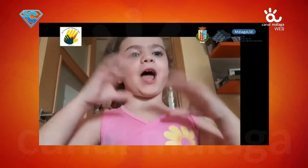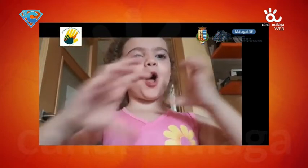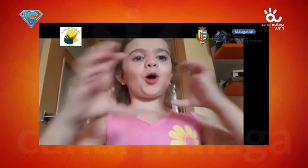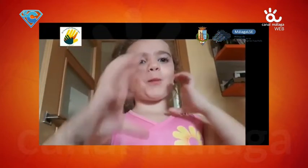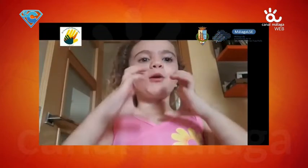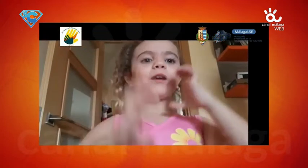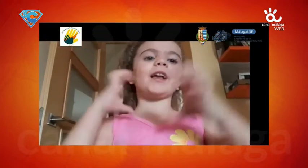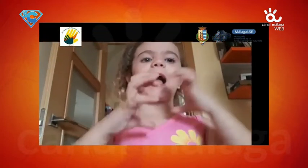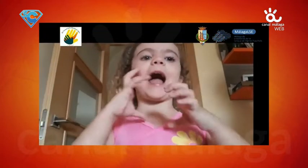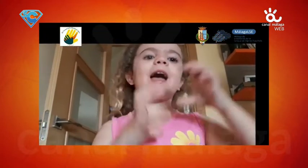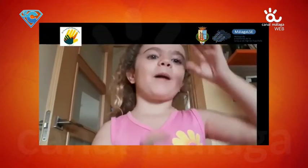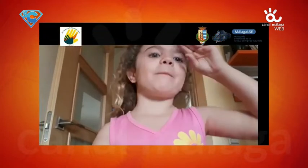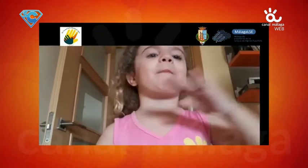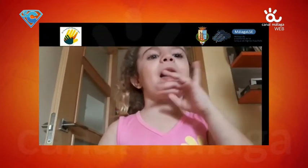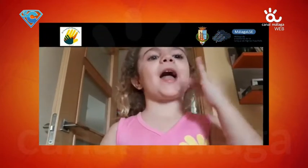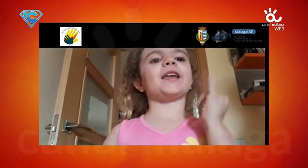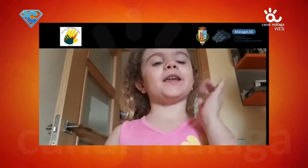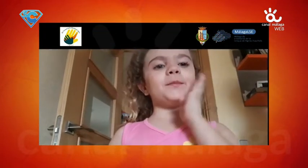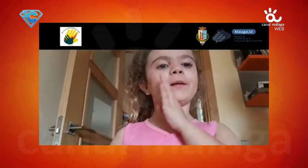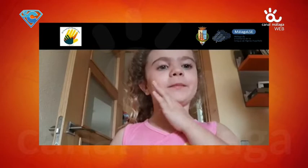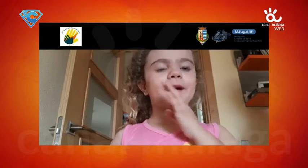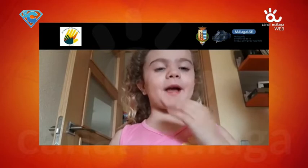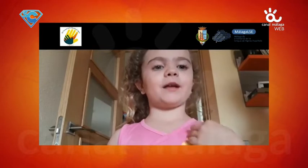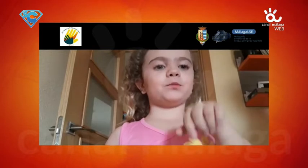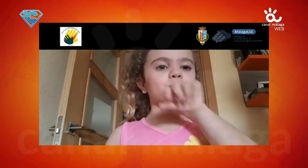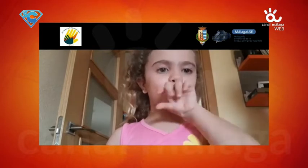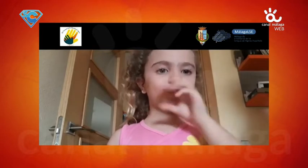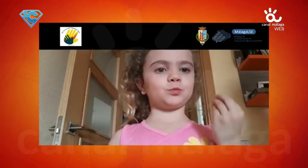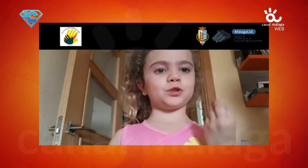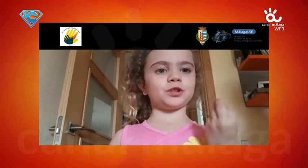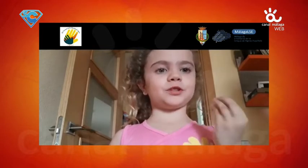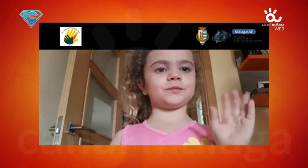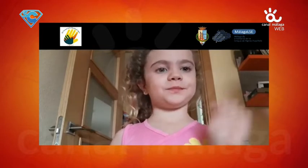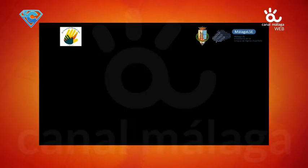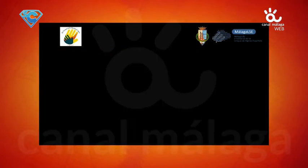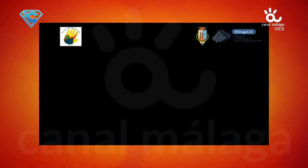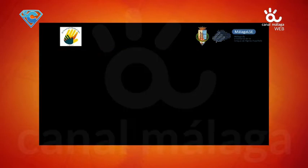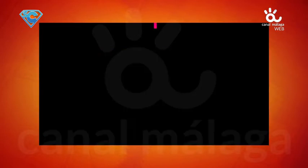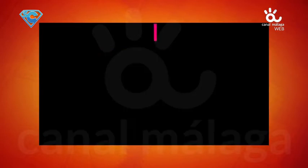poder comunicarme con mi papá y mi mamá. Me encanta mucho.